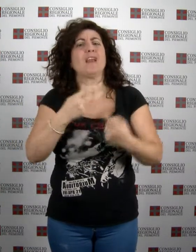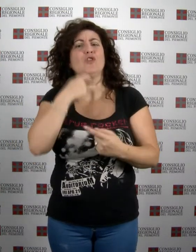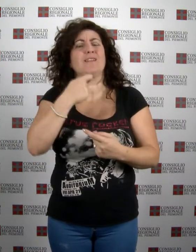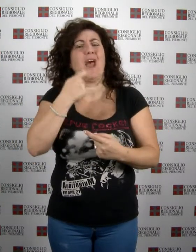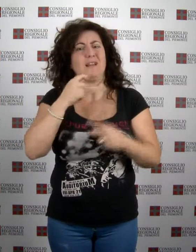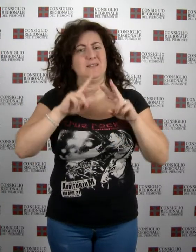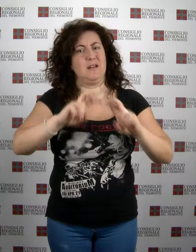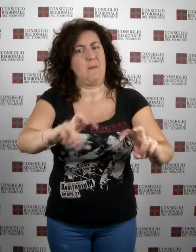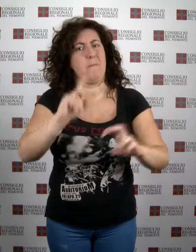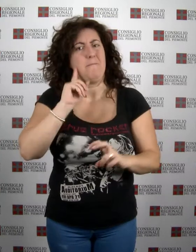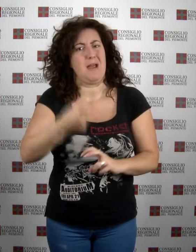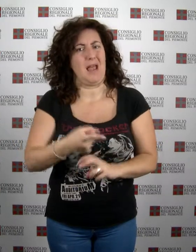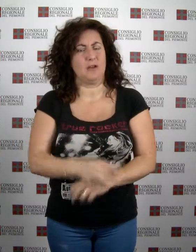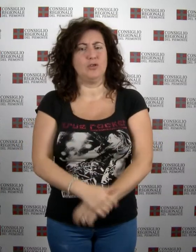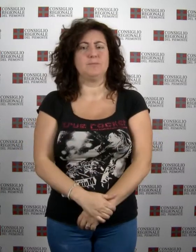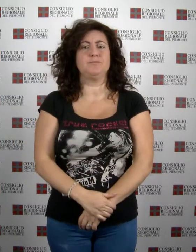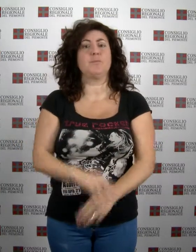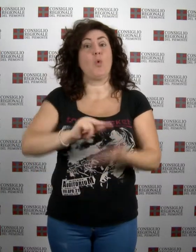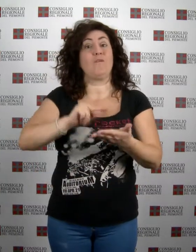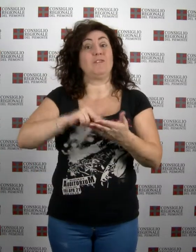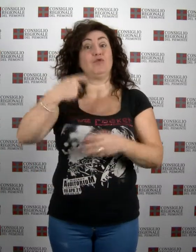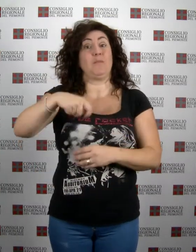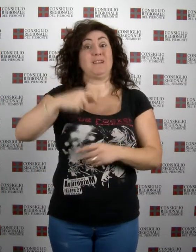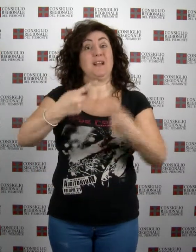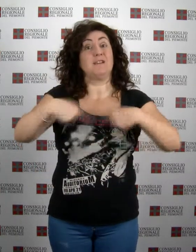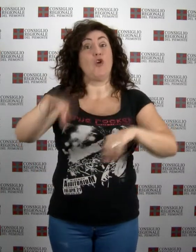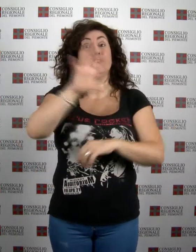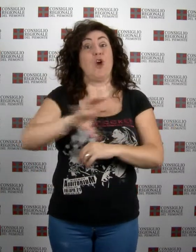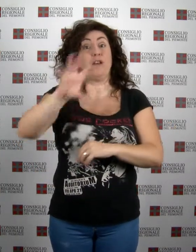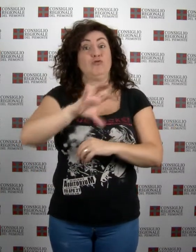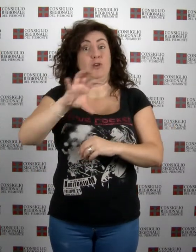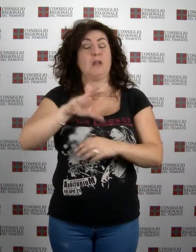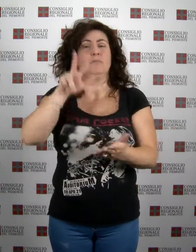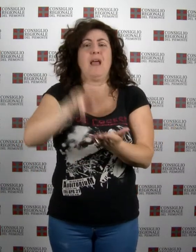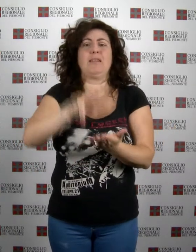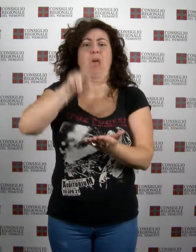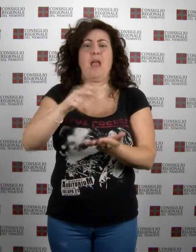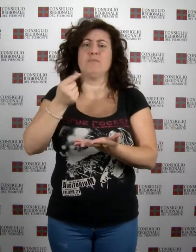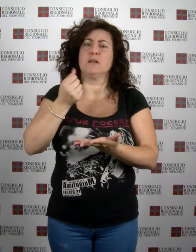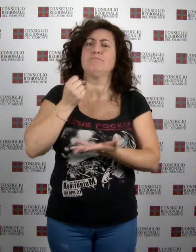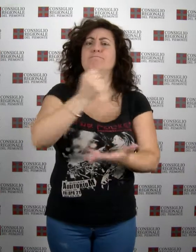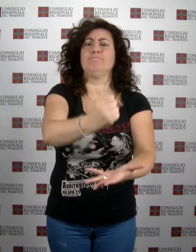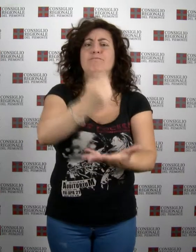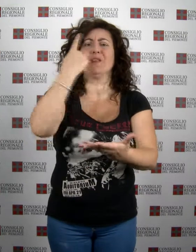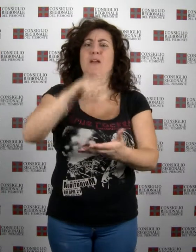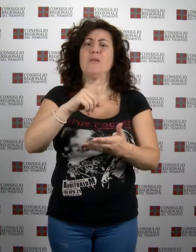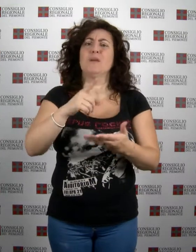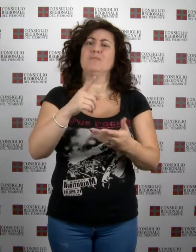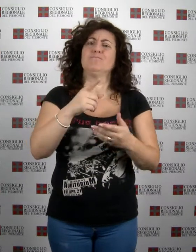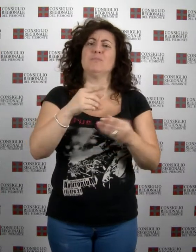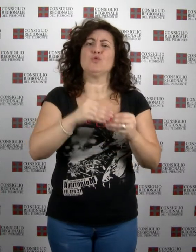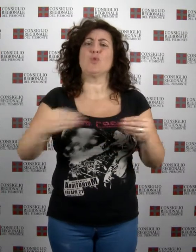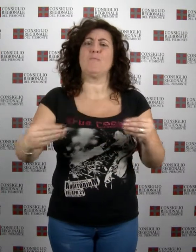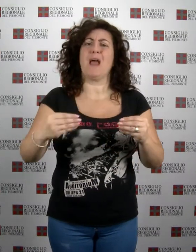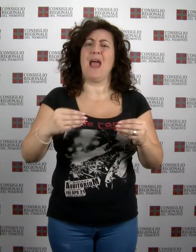L'Ufficio di Presidenza del Consiglio regionale ha approvato una delibera in merito alle risorse per le dotazioni strumentali fornite ai gruppi consiliari.